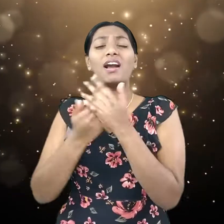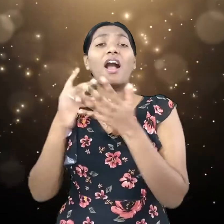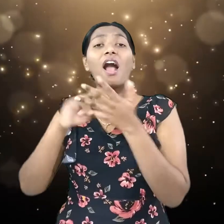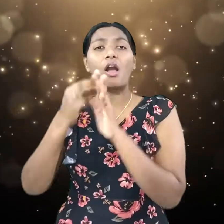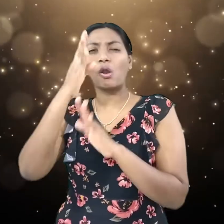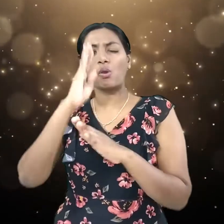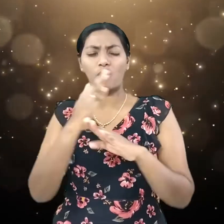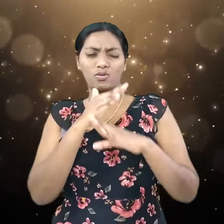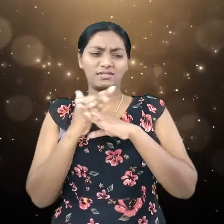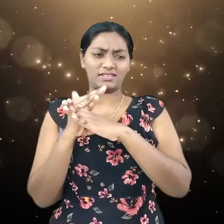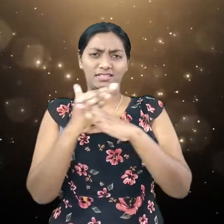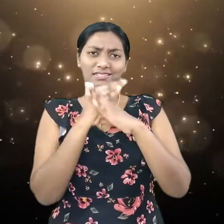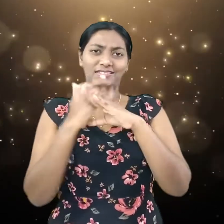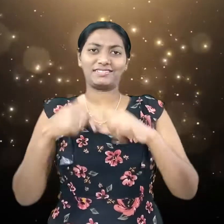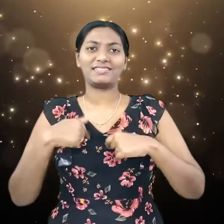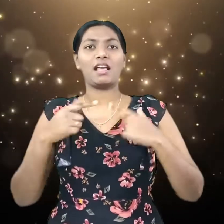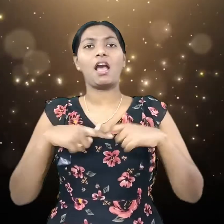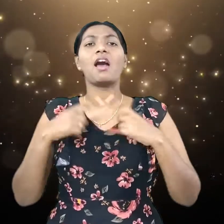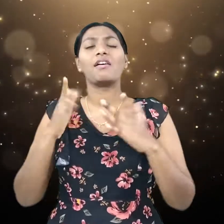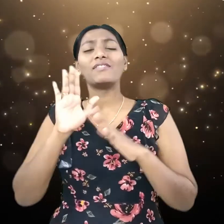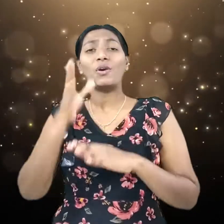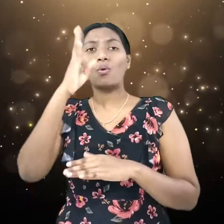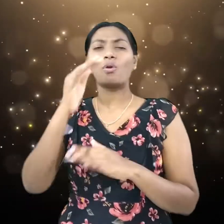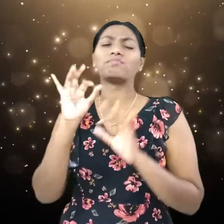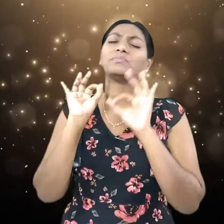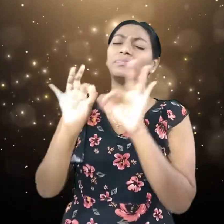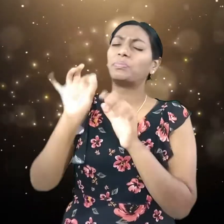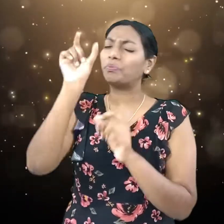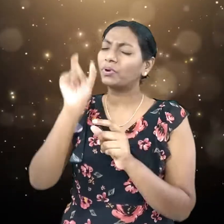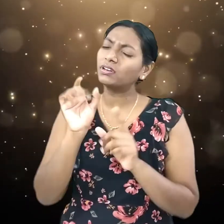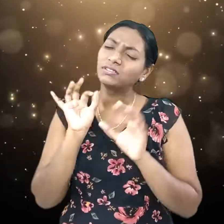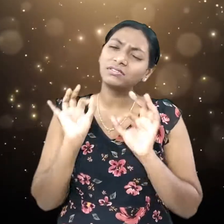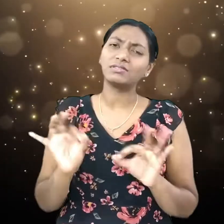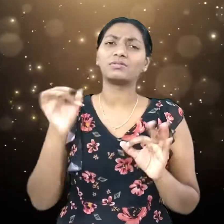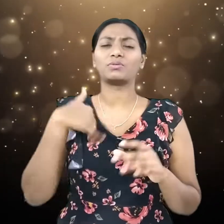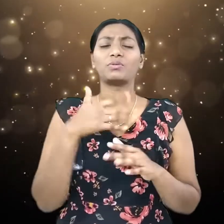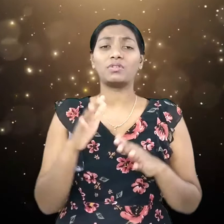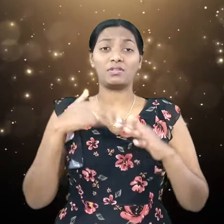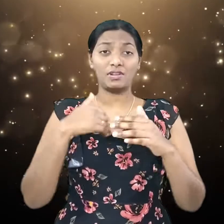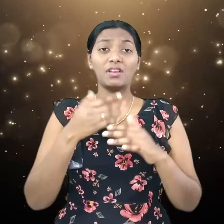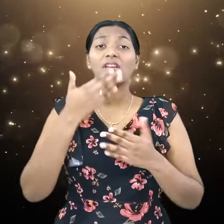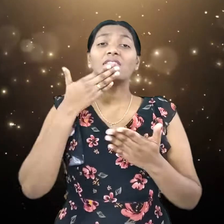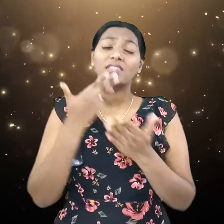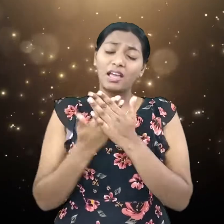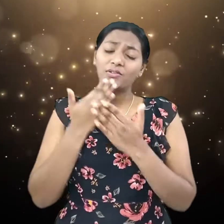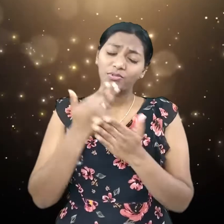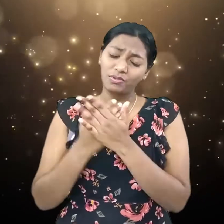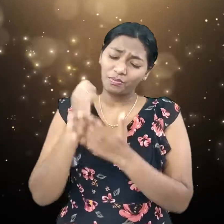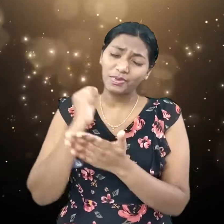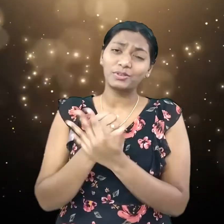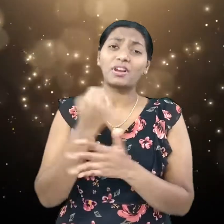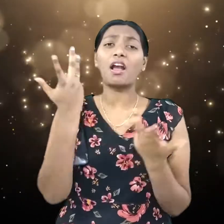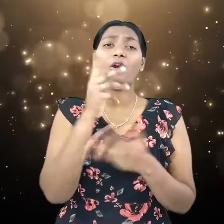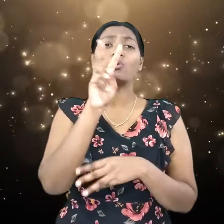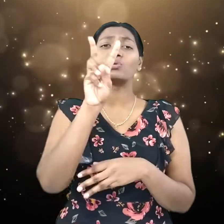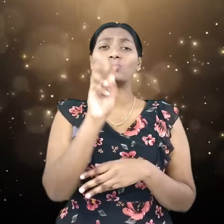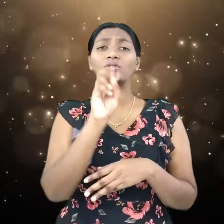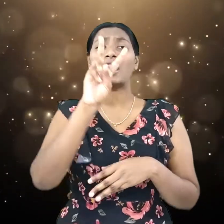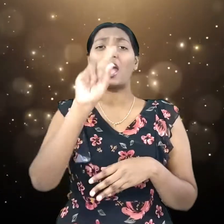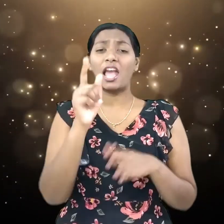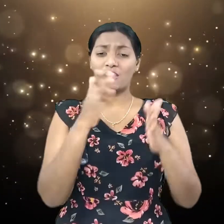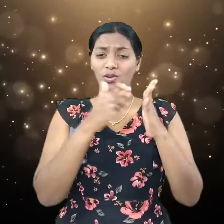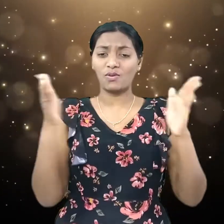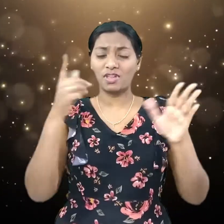ले दे ई असा जहां त्रकामा। धन्यवाद जी, ये साल हमारा तैयारी का है, हम अपने जीवन के हर एक क्षेत्र में